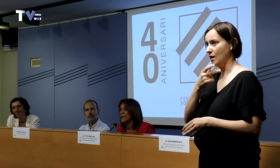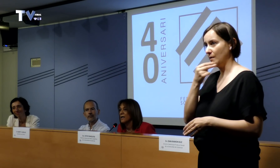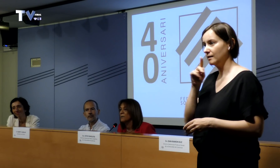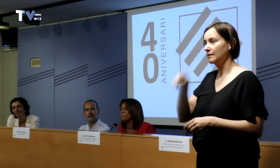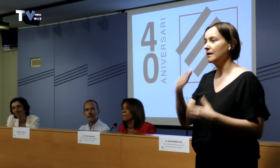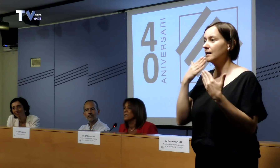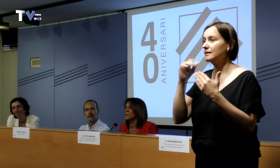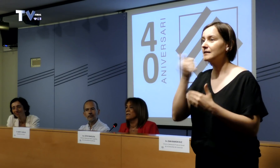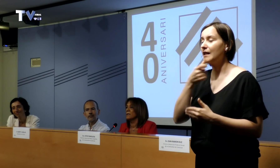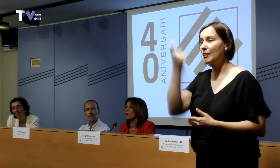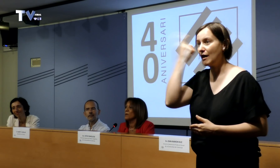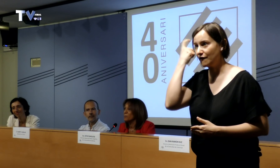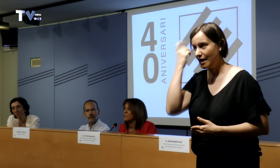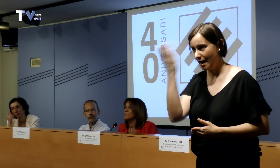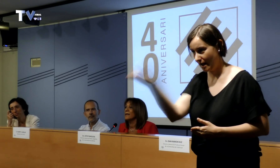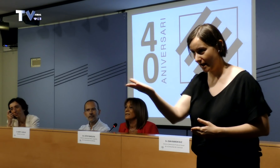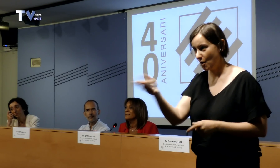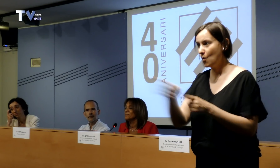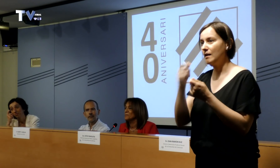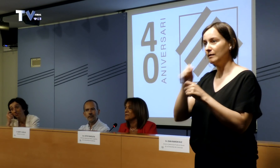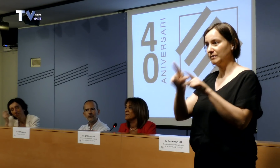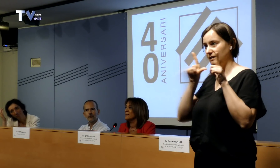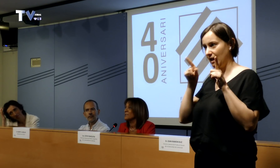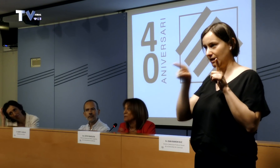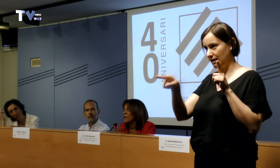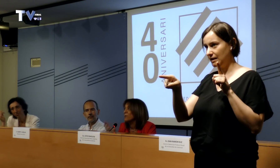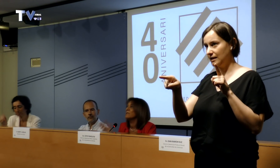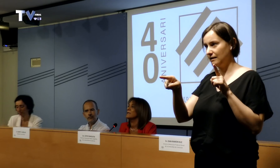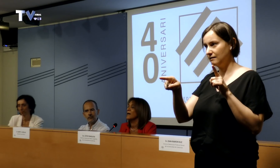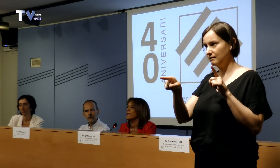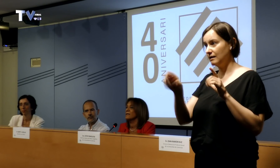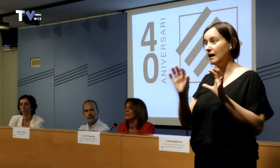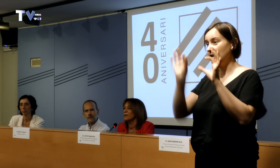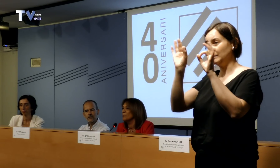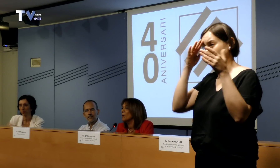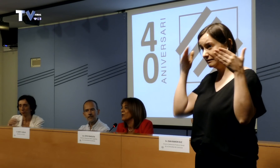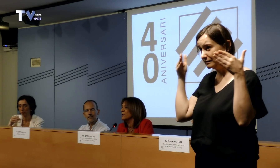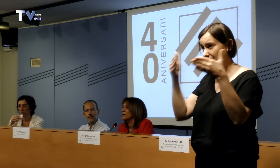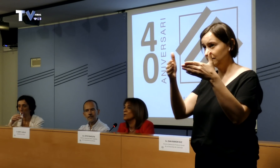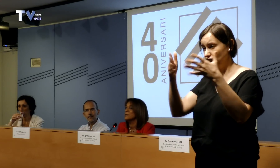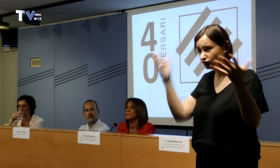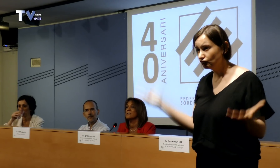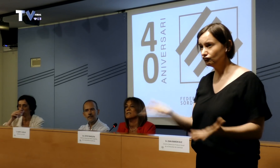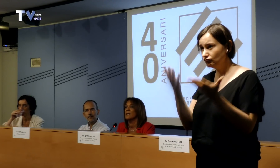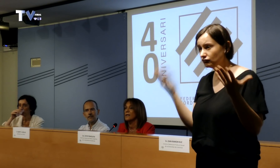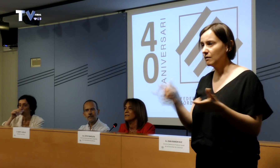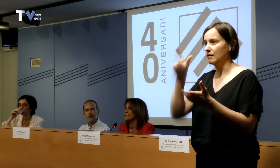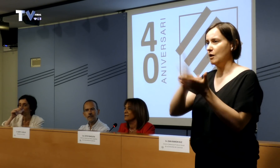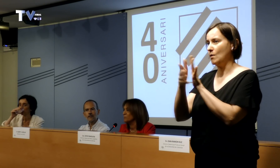Liaga, com a representant, especialment dedicada a promoure la llengua de signes catalana també